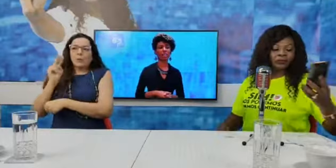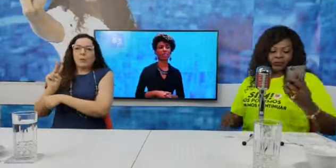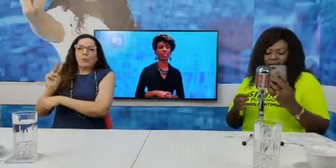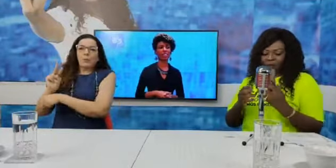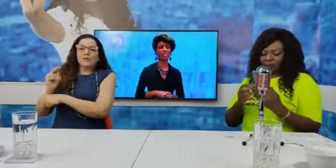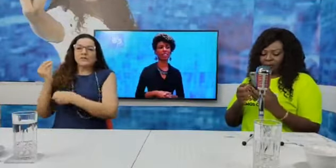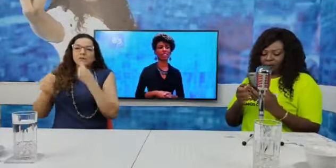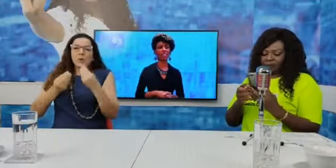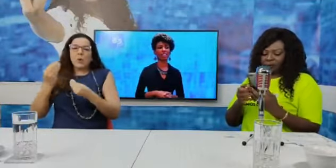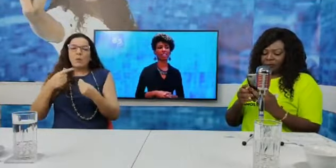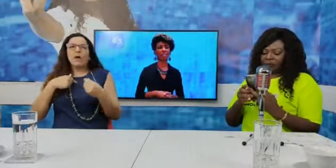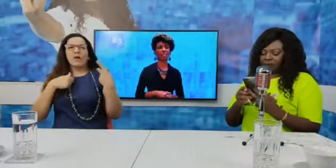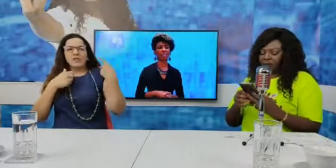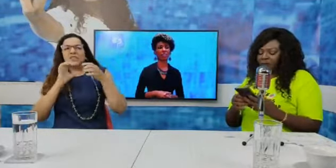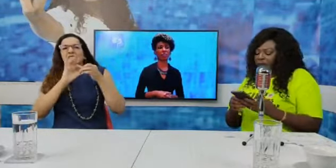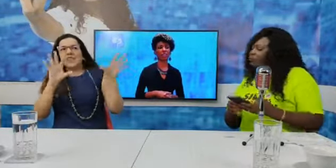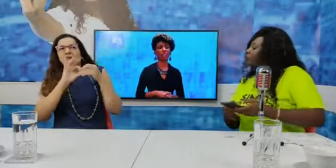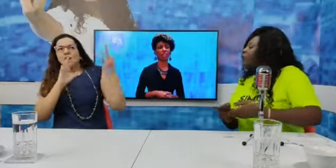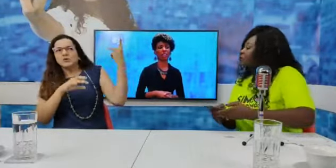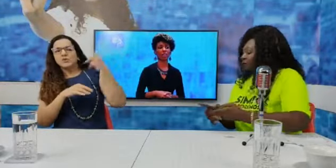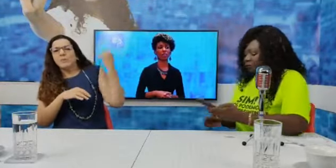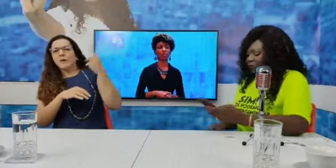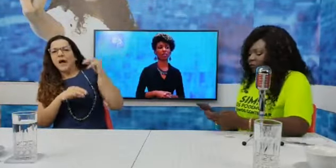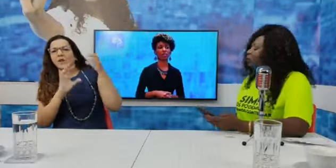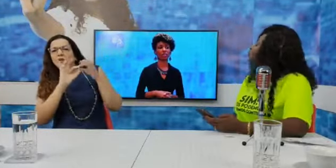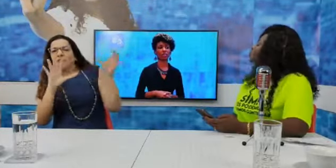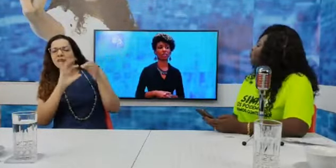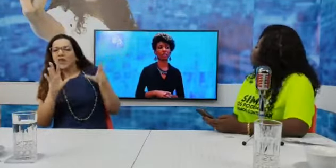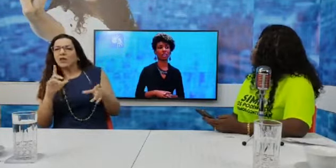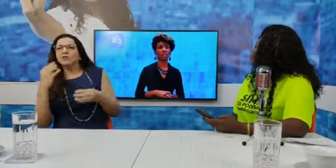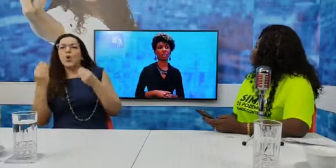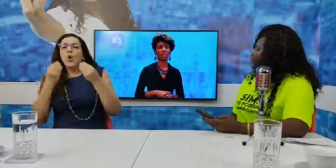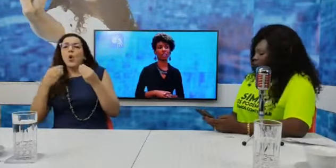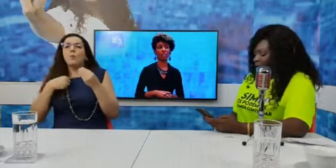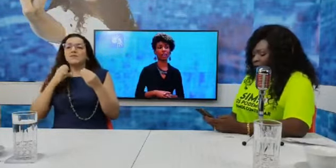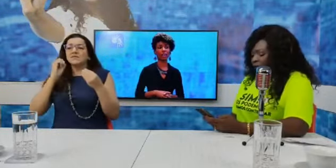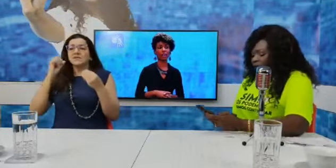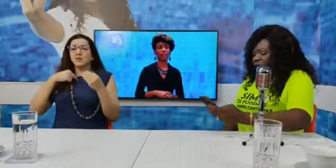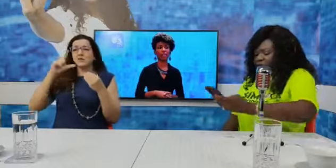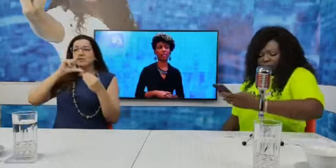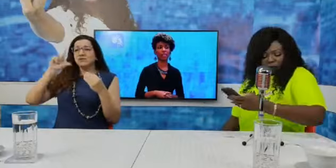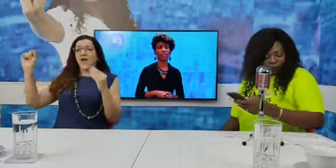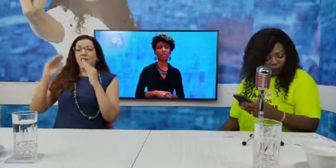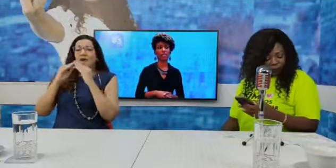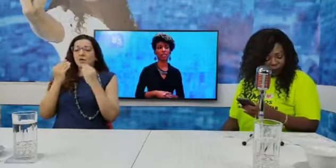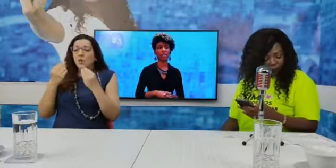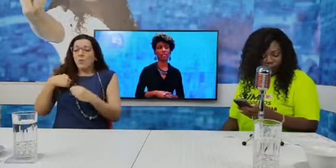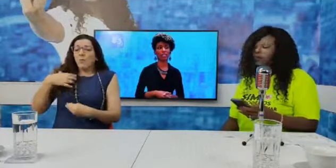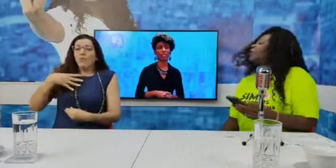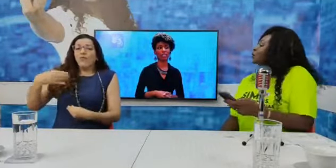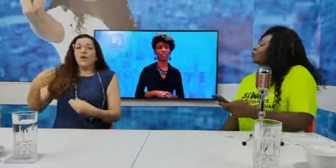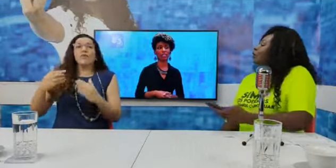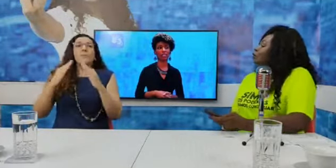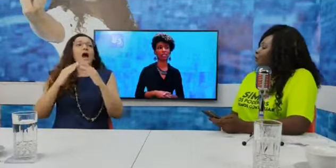Como é que vai ser essa questão com meu filho? E aí libera as questões das violências,